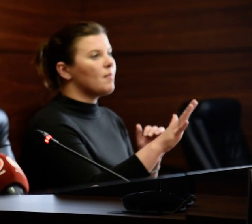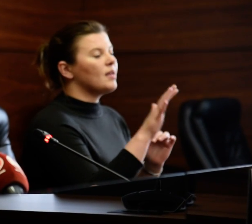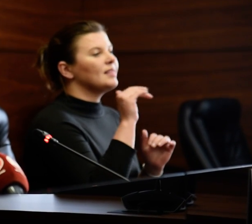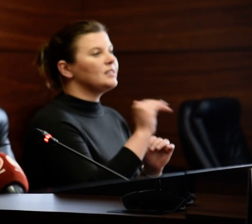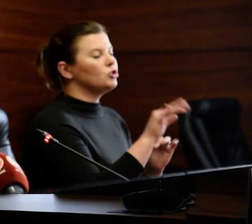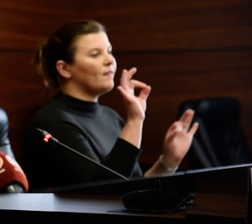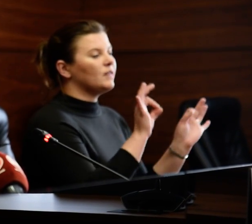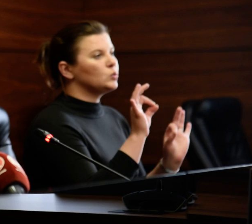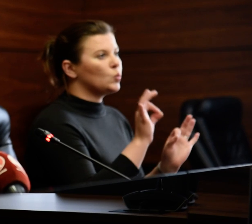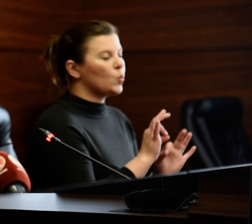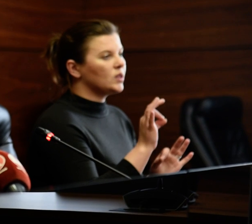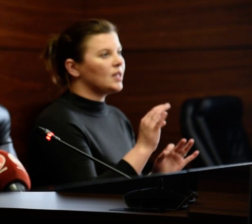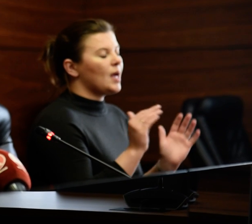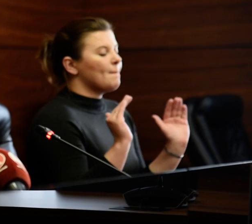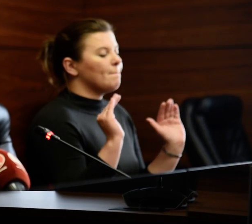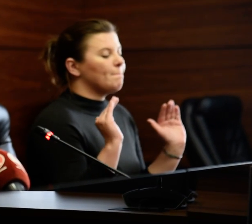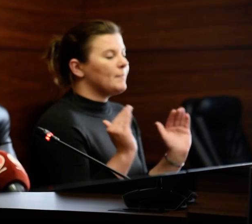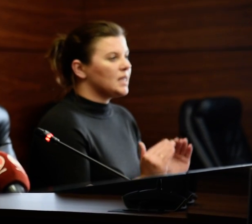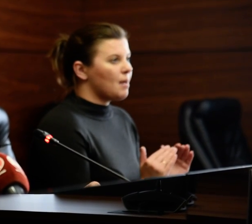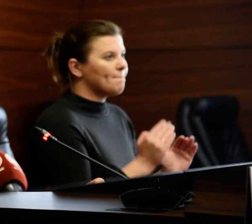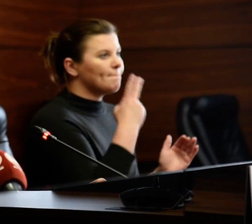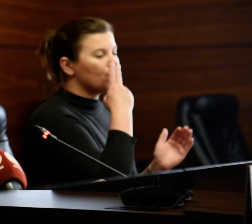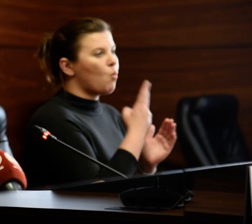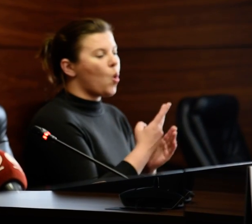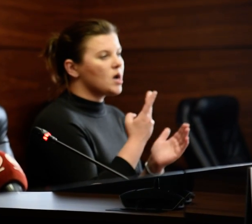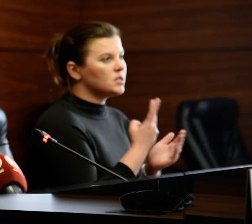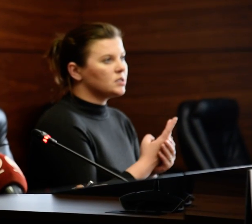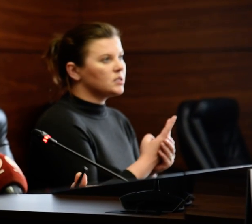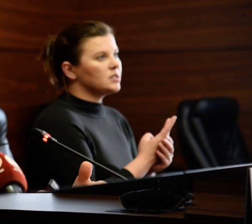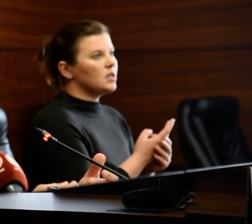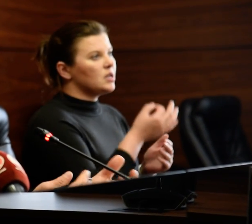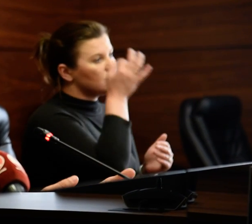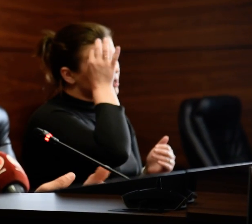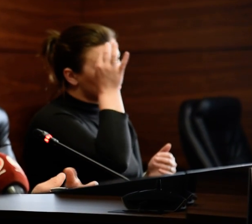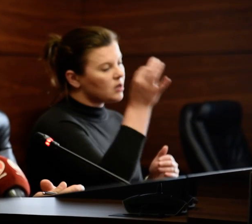4,965%. Мінімальний показник, якраз